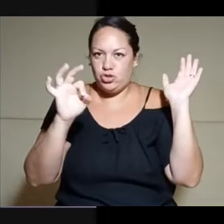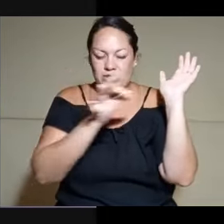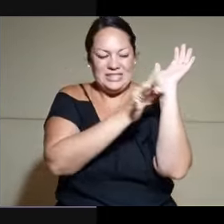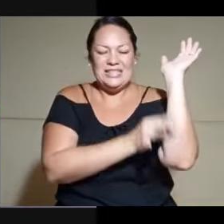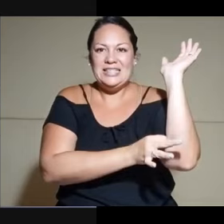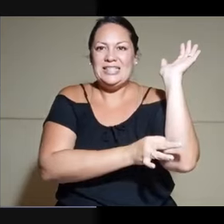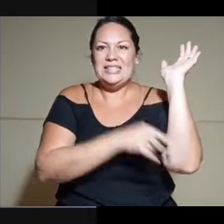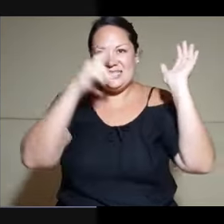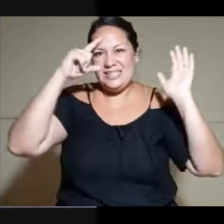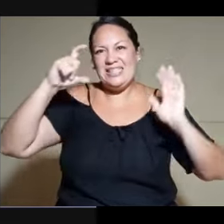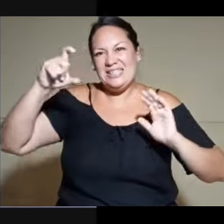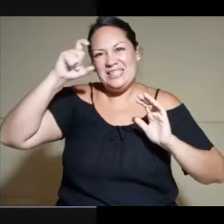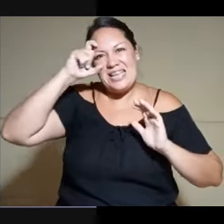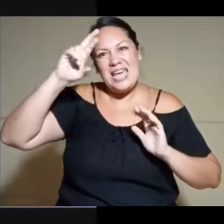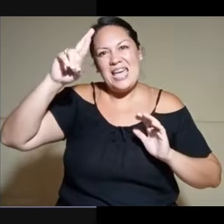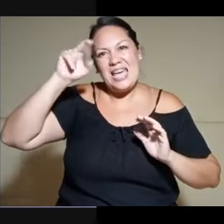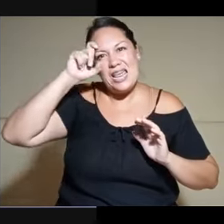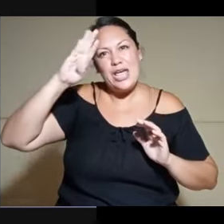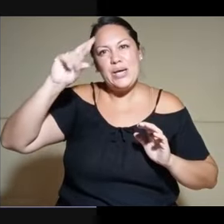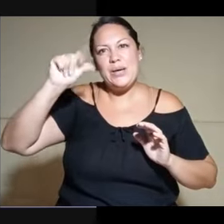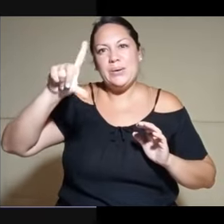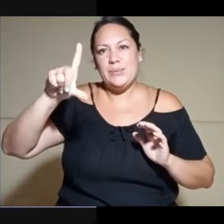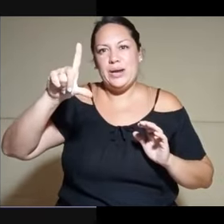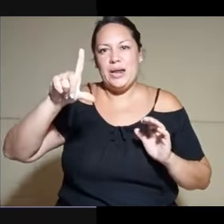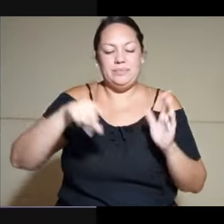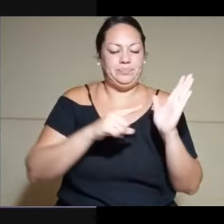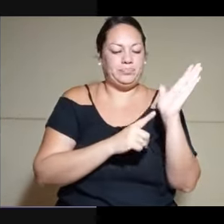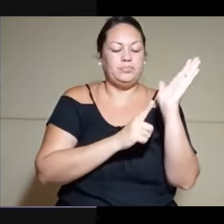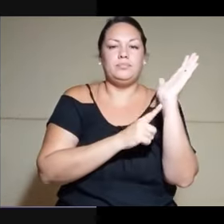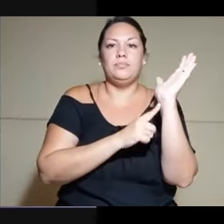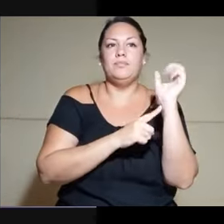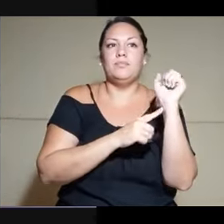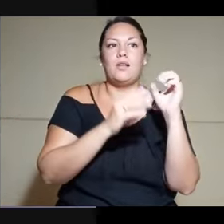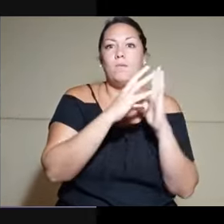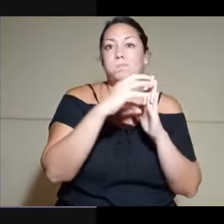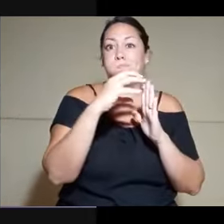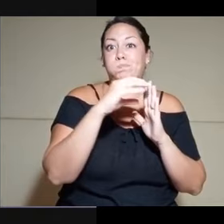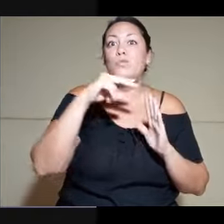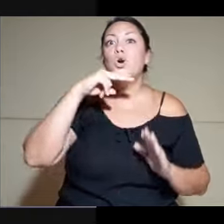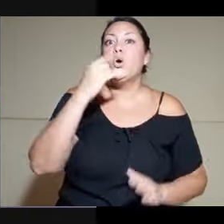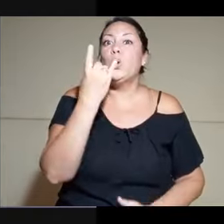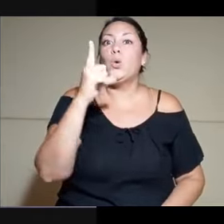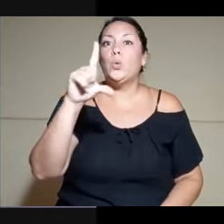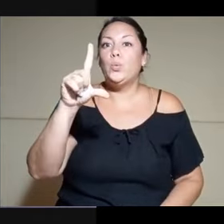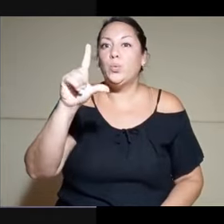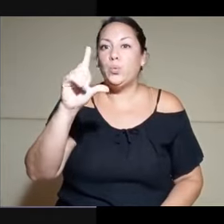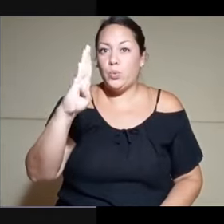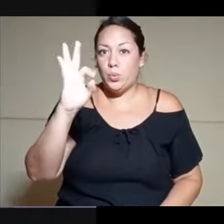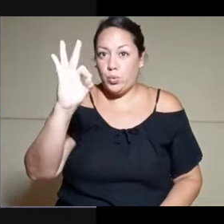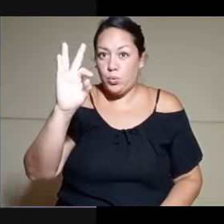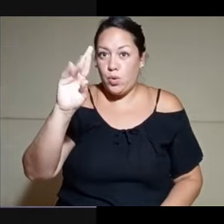árbol. Y esto es el tronco, tallo cerebral. Y ese tronco de abajo hacia arriba está formado por 3